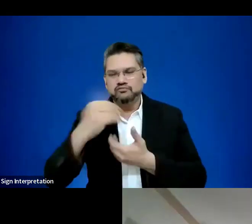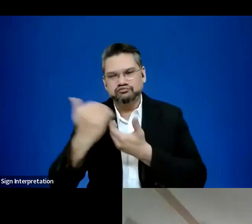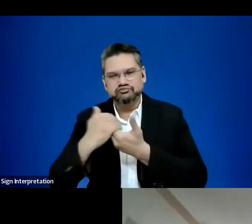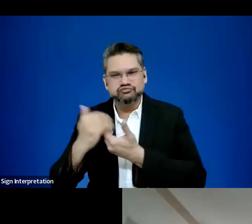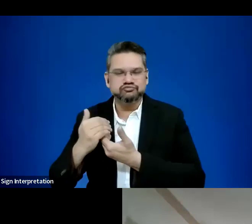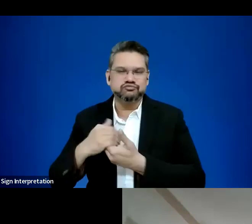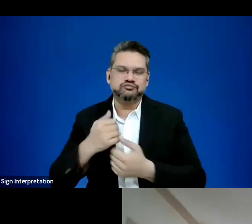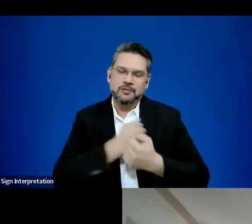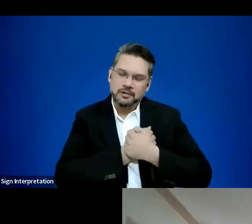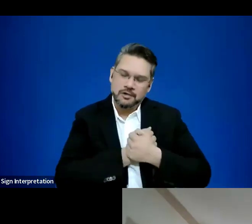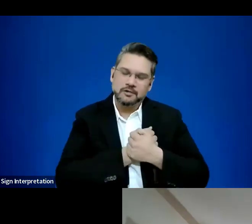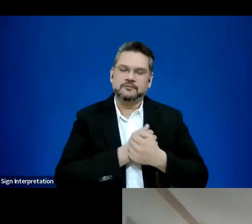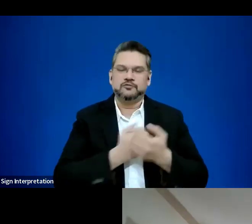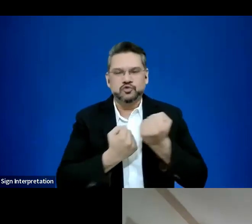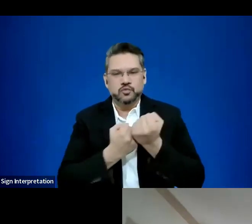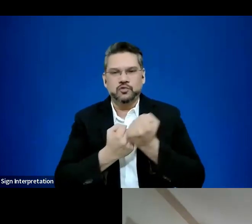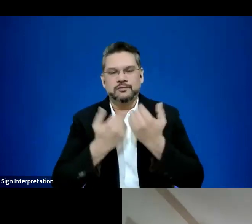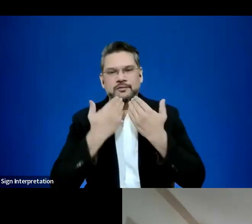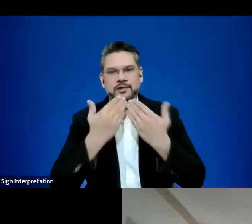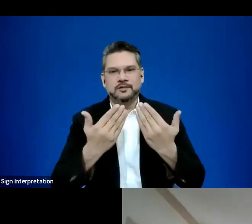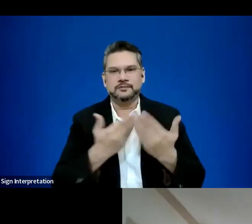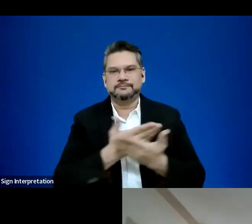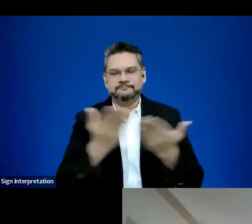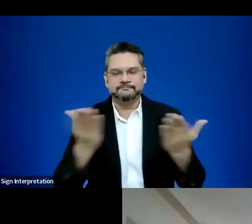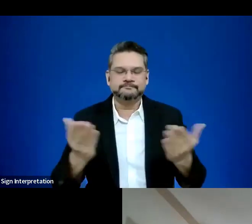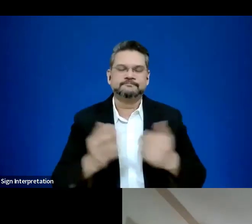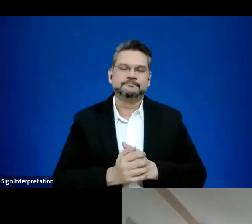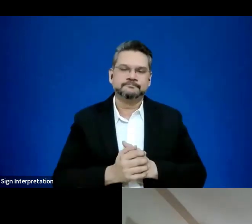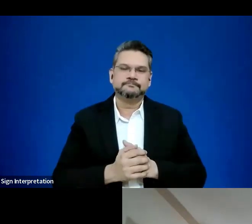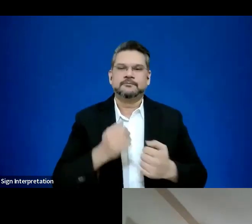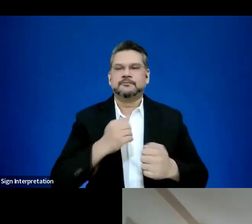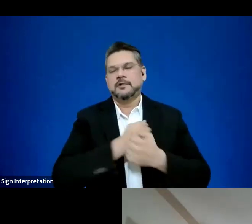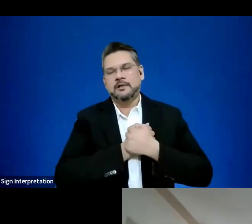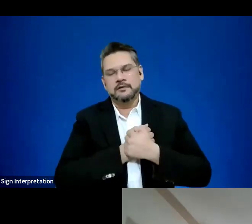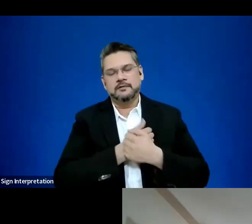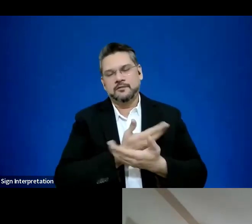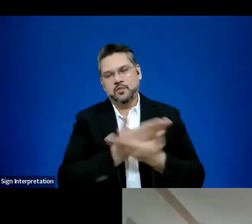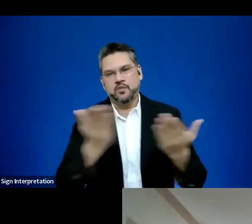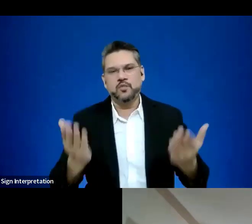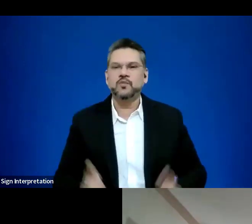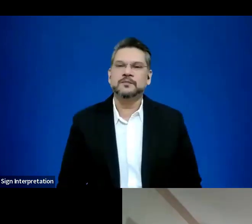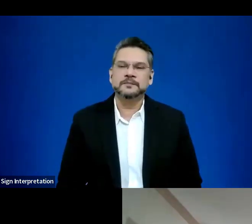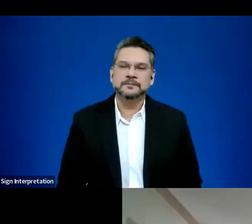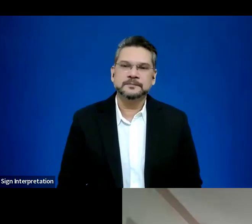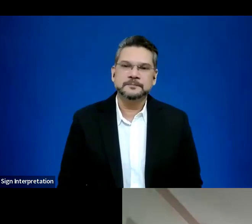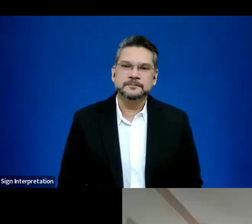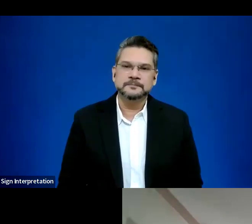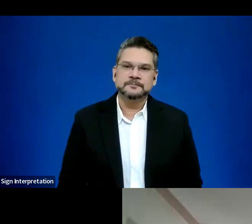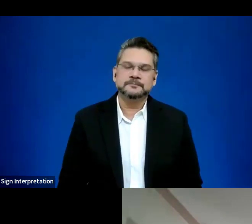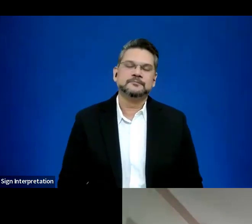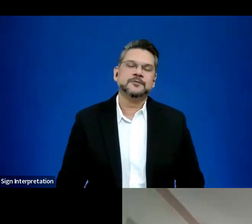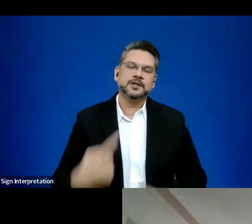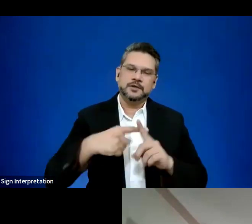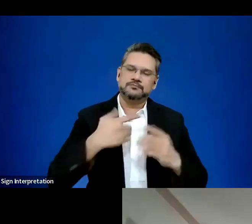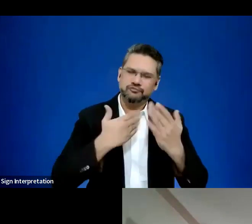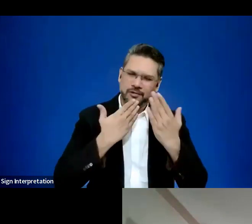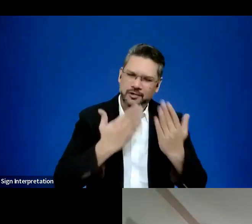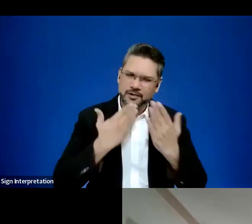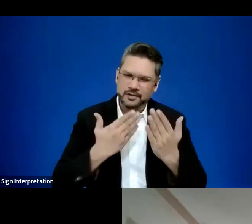们。也非常感谢大家的爱，也非常感谢大家的支